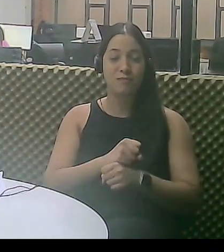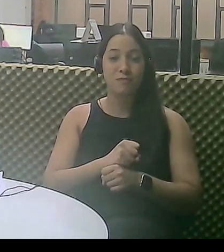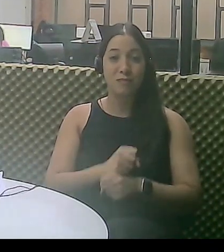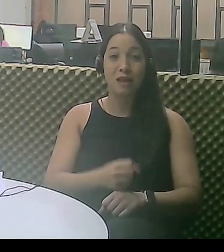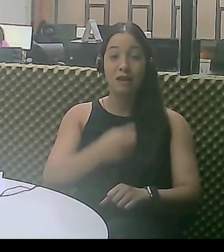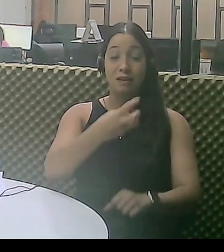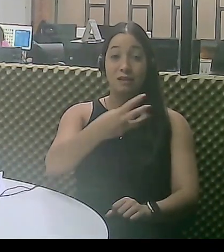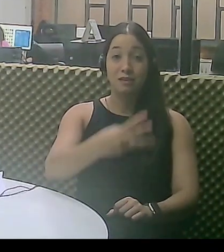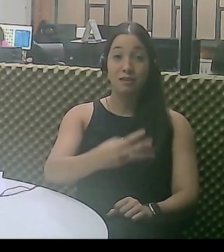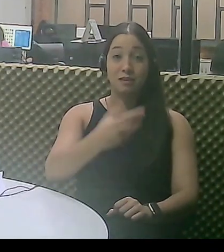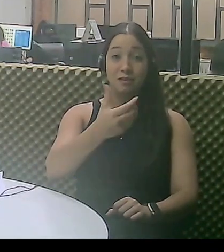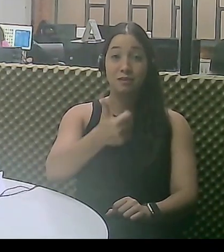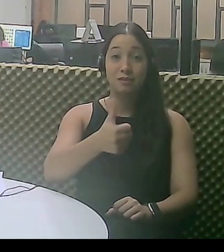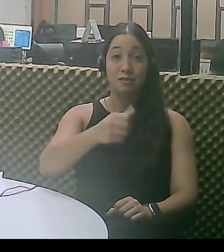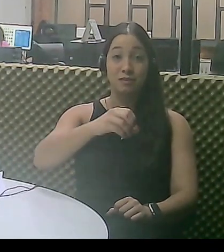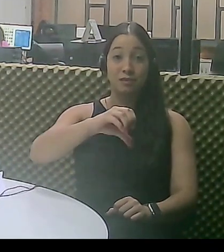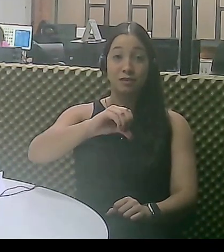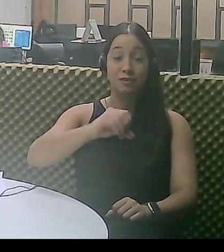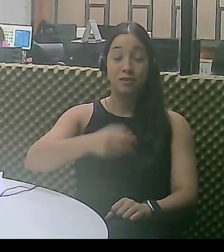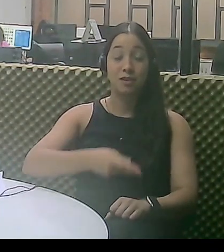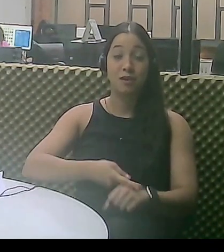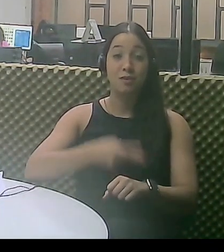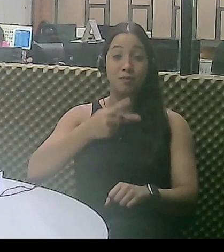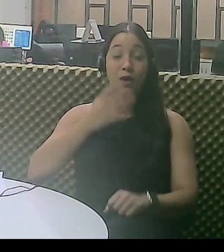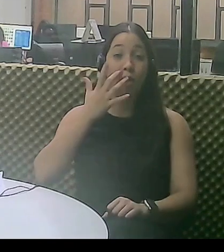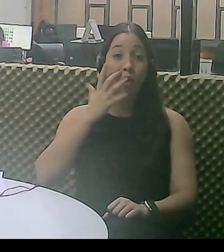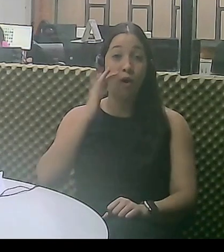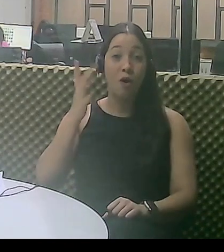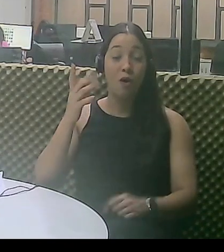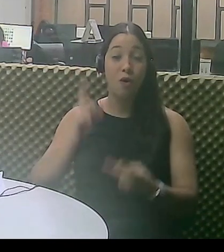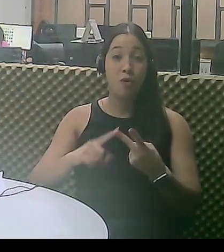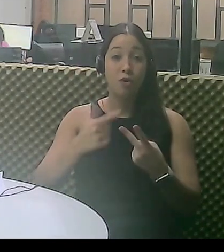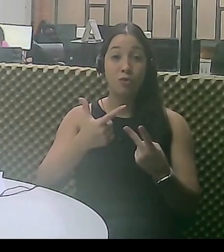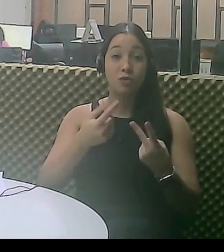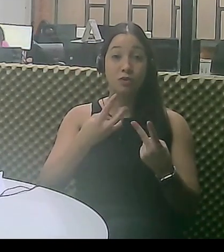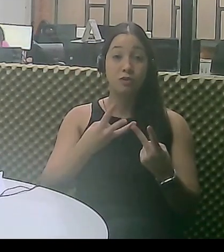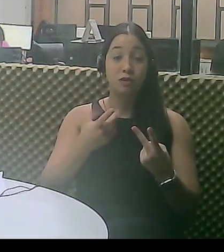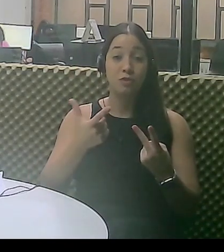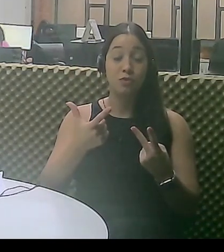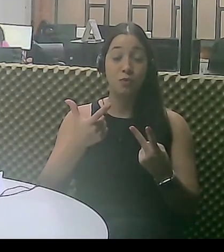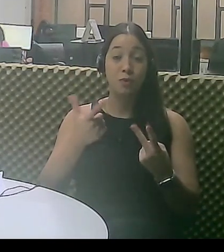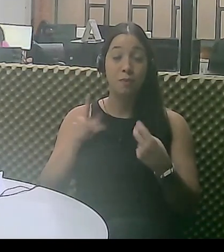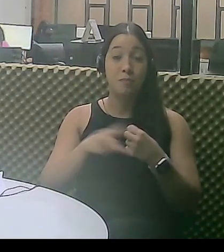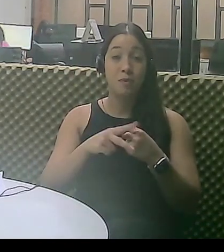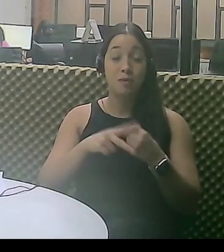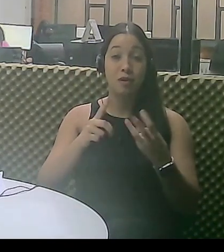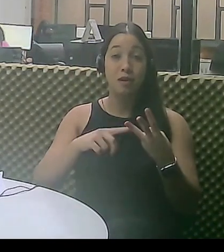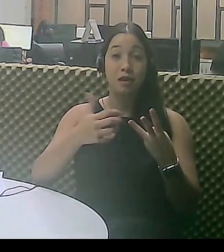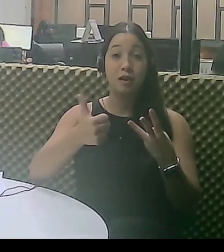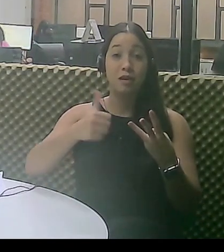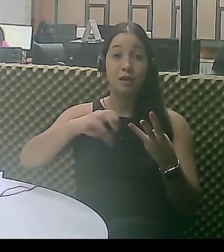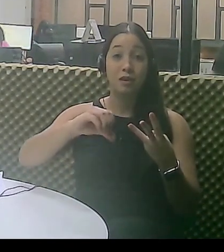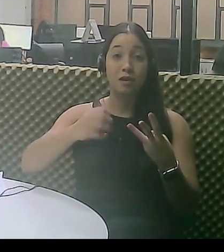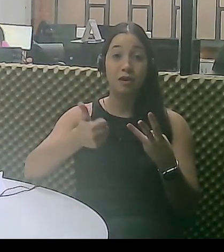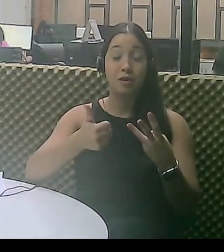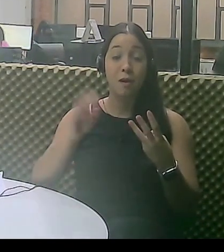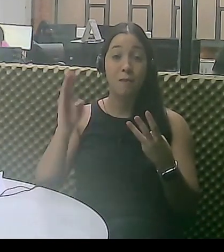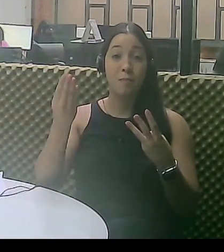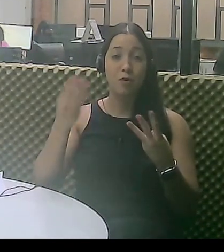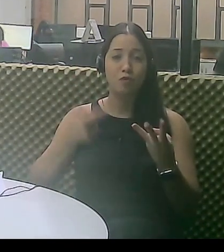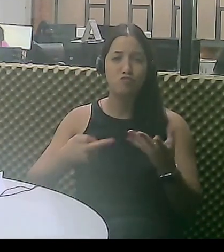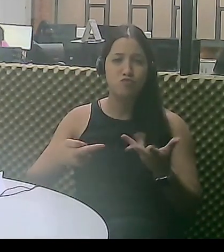foram 319 medalhas de ouro, 232 de prata e 191 de bronze em